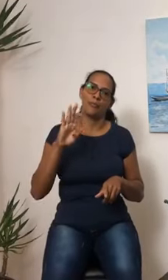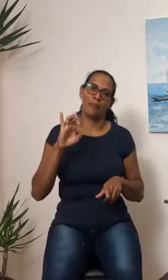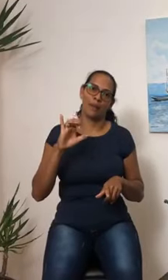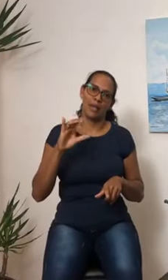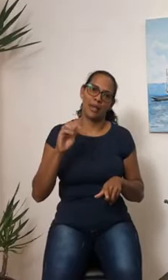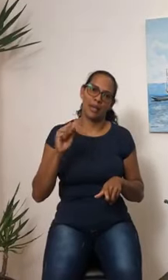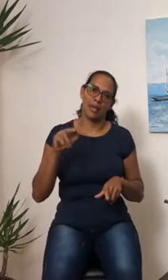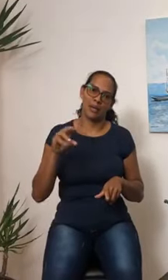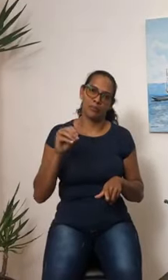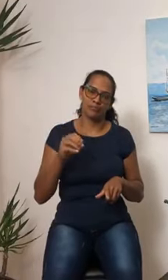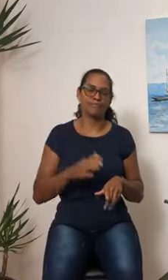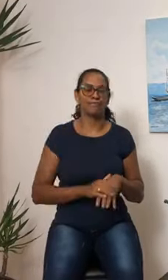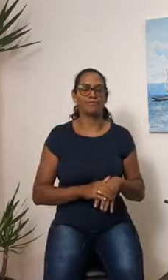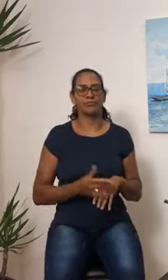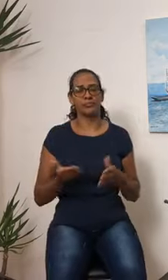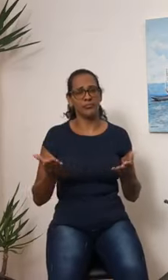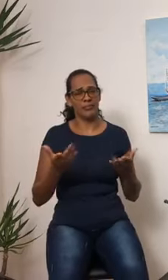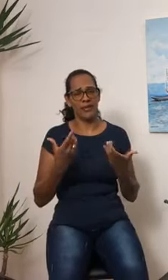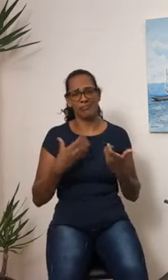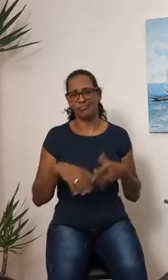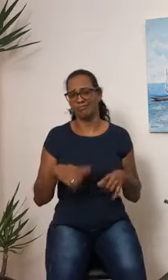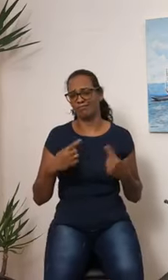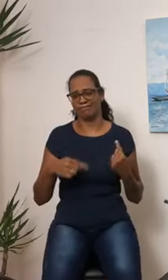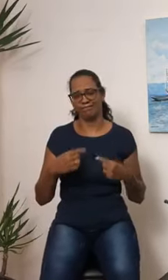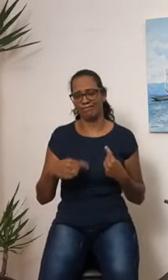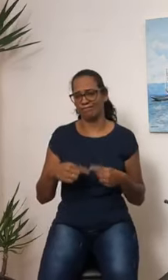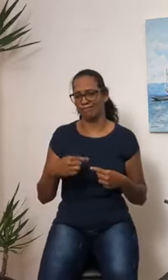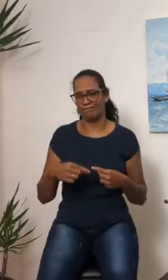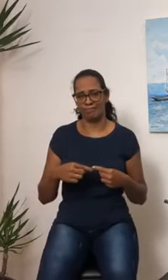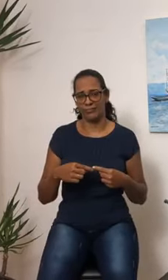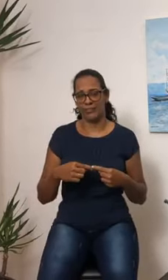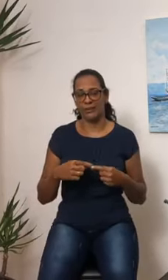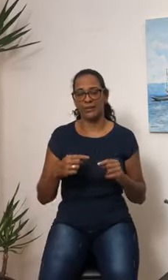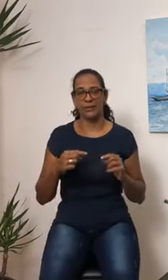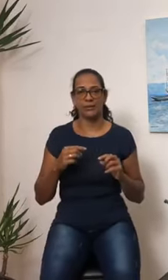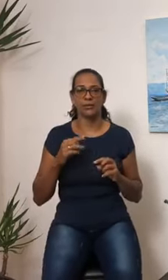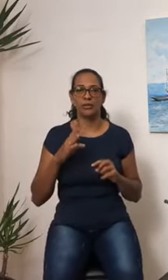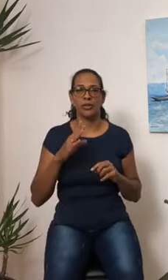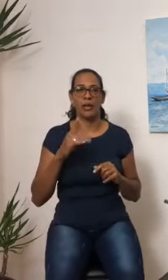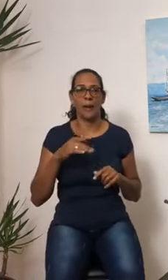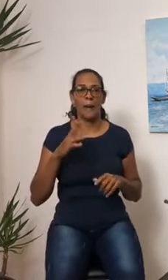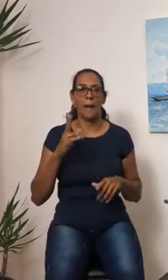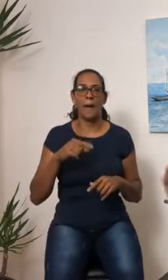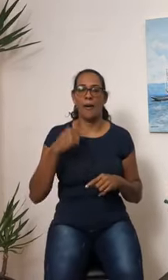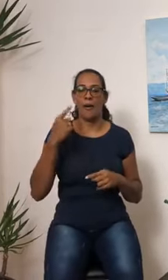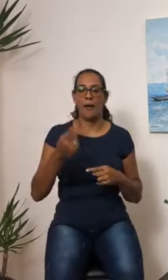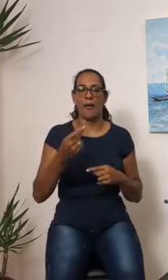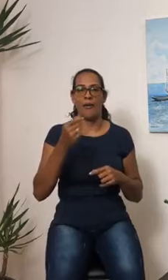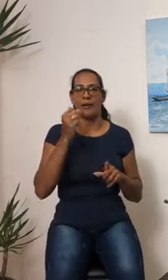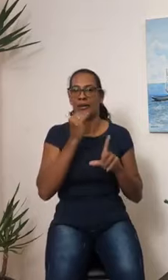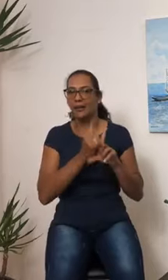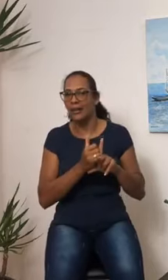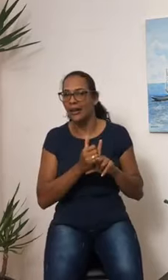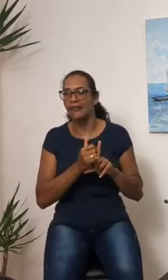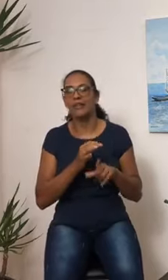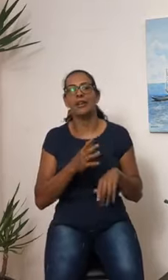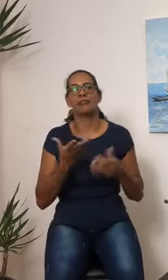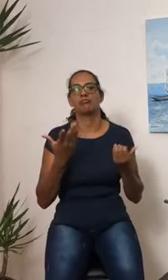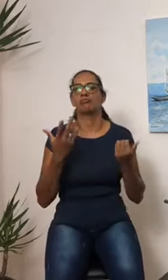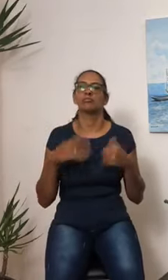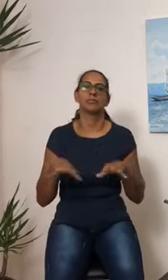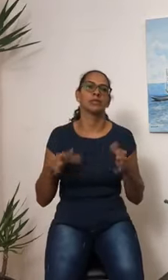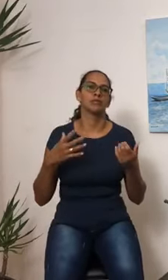que no momento, agora, não se deve discutir política. E eu vou até avisar que as próximas lives, quando eu puder fazer, né, eu